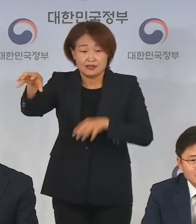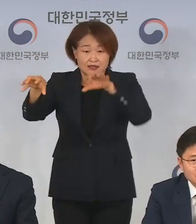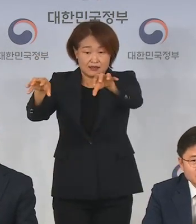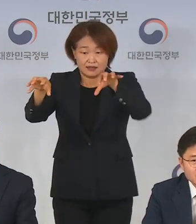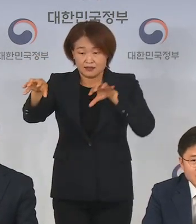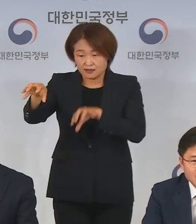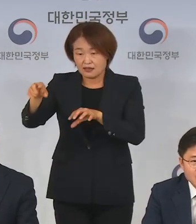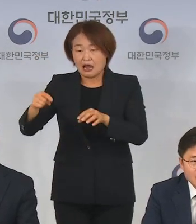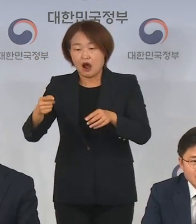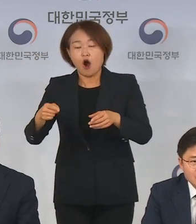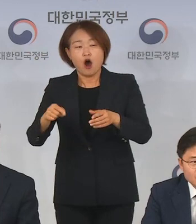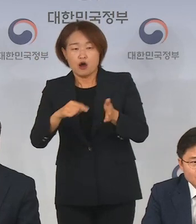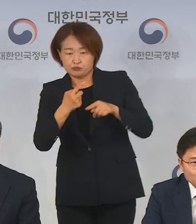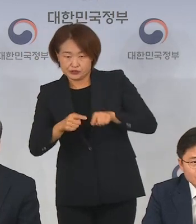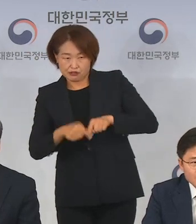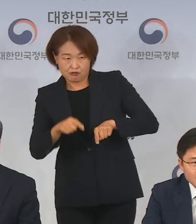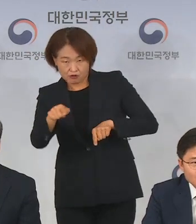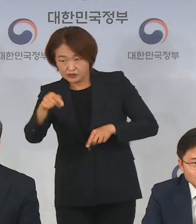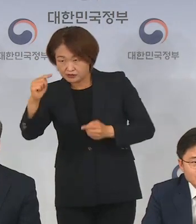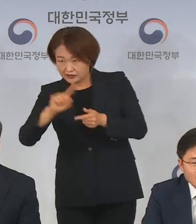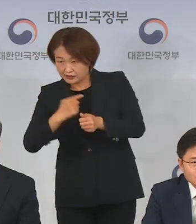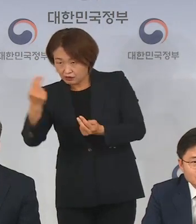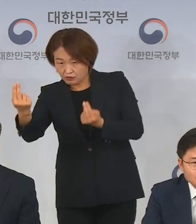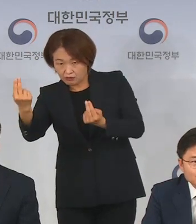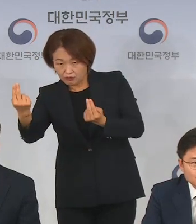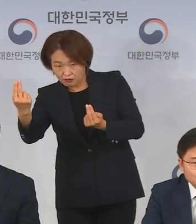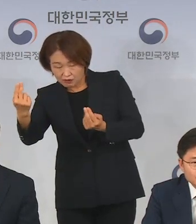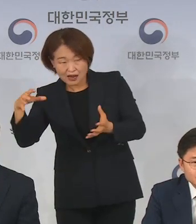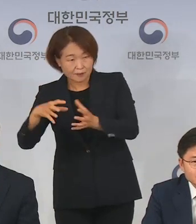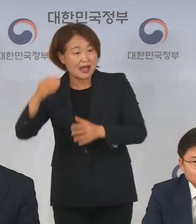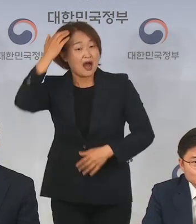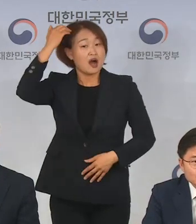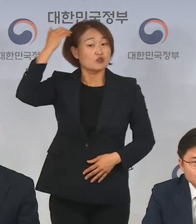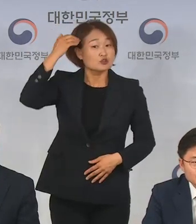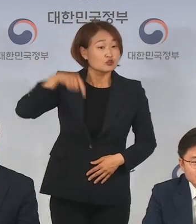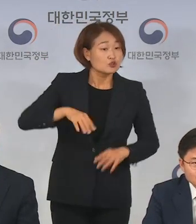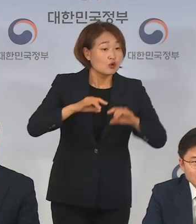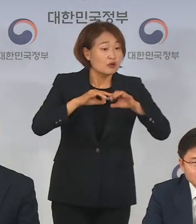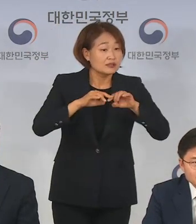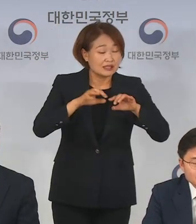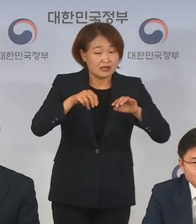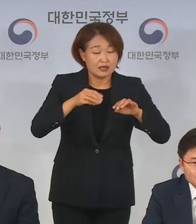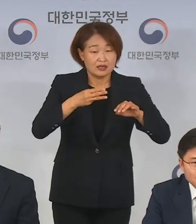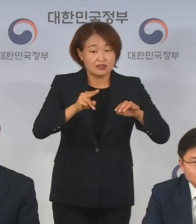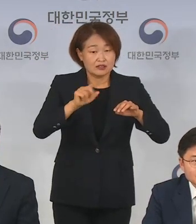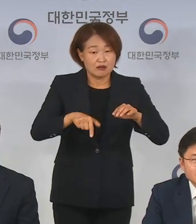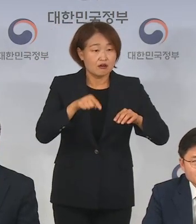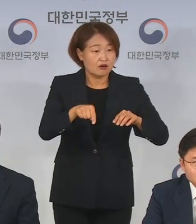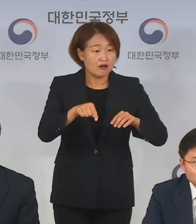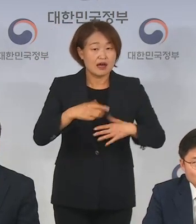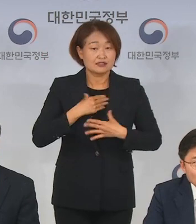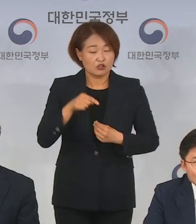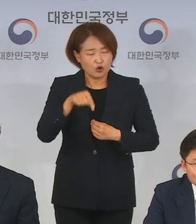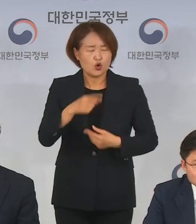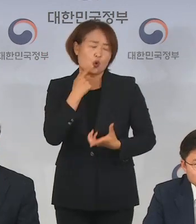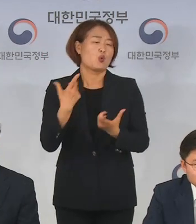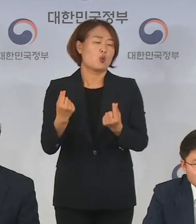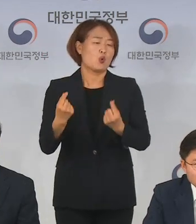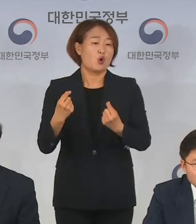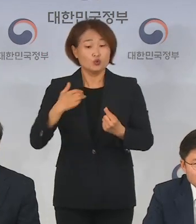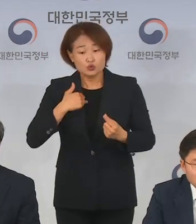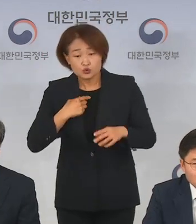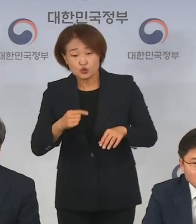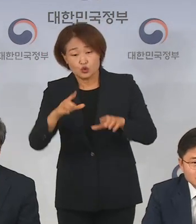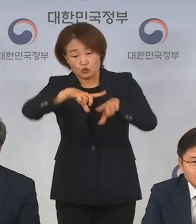게 일반적입니다. 우리나라의 원자력 안전기술원도 지금 그 교차 분석에 들어가 있어서 저희들이 이미 시료를 확보하고